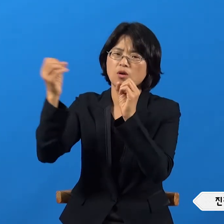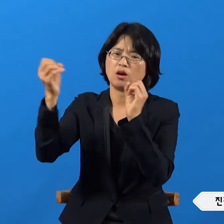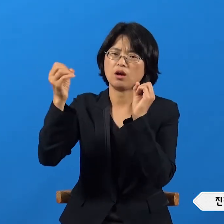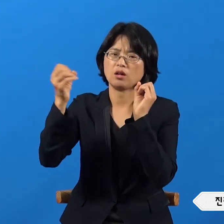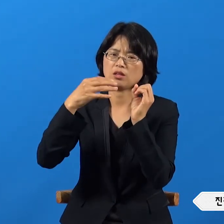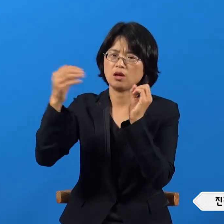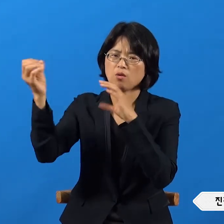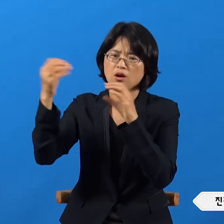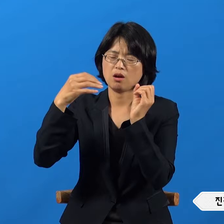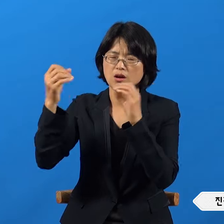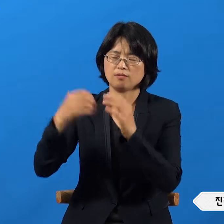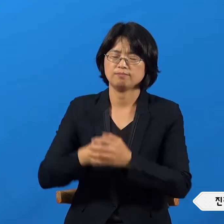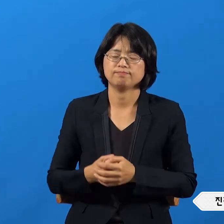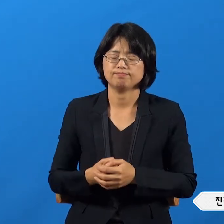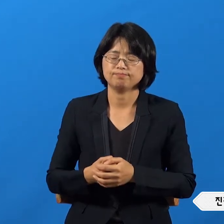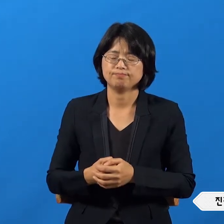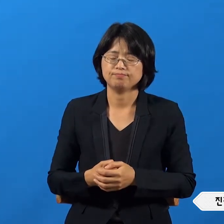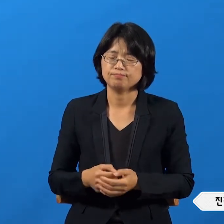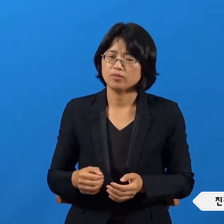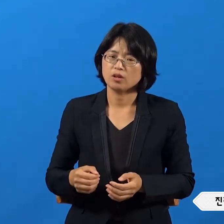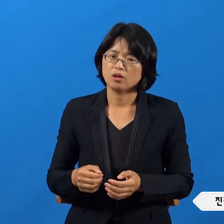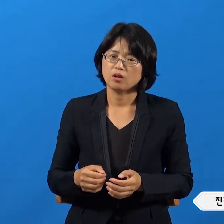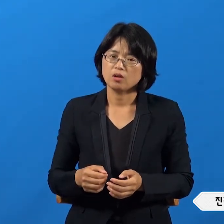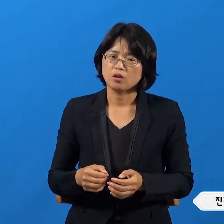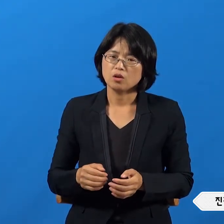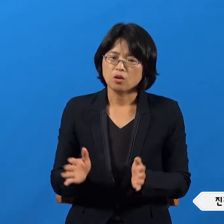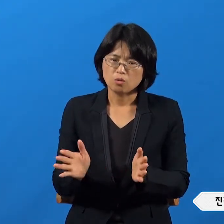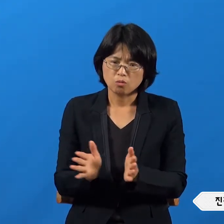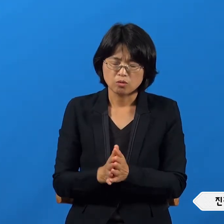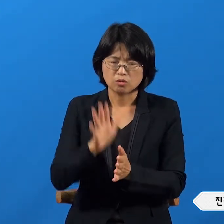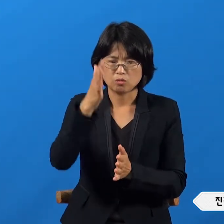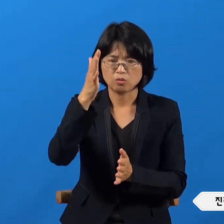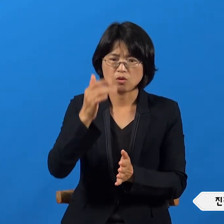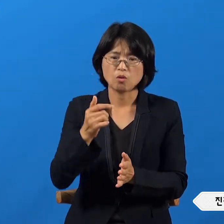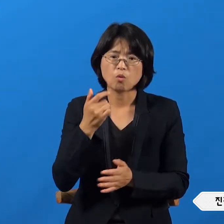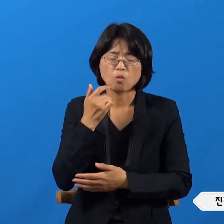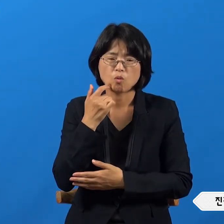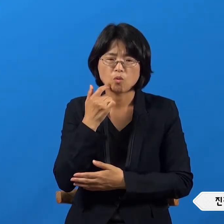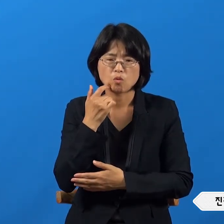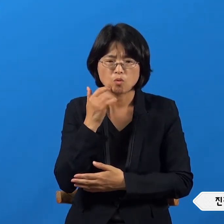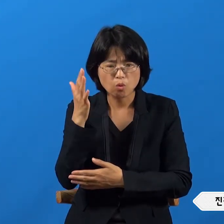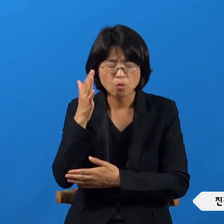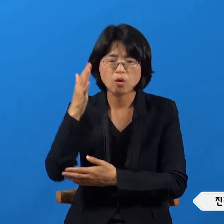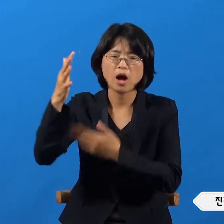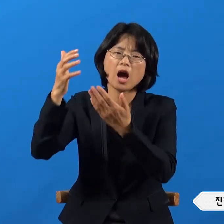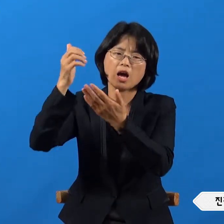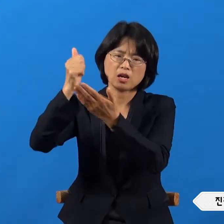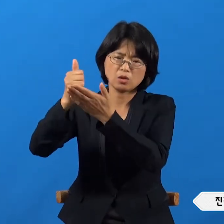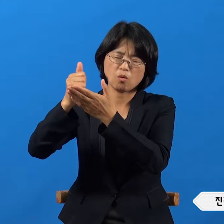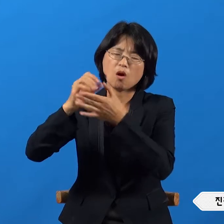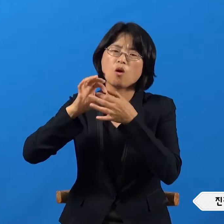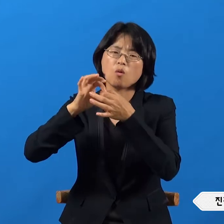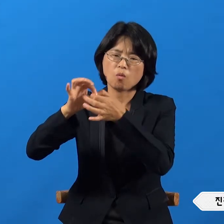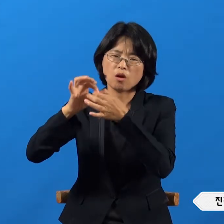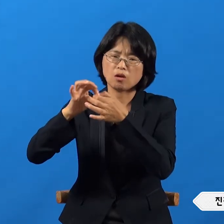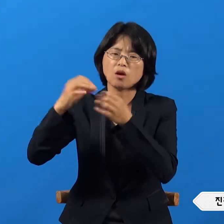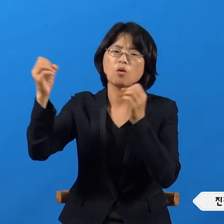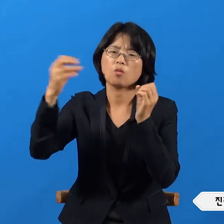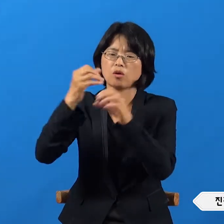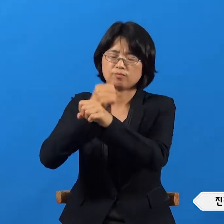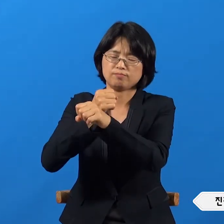말씀합니다. 깨어진 관계를, 서먹해진 관계를, 회복되어질 관계를 우리가 주님 앞에